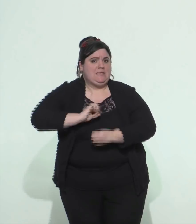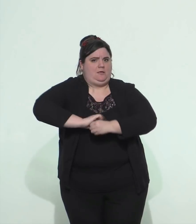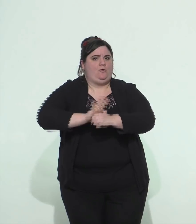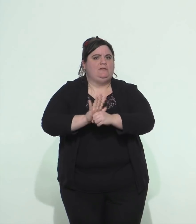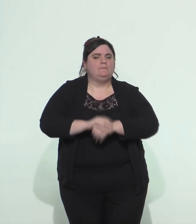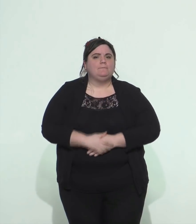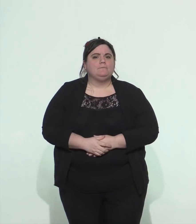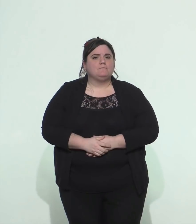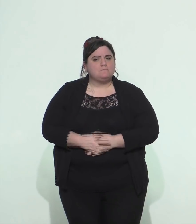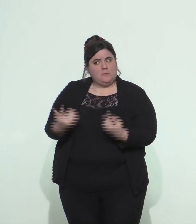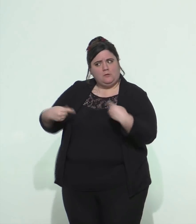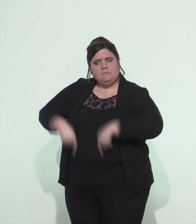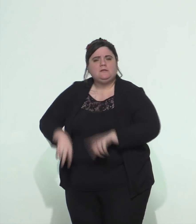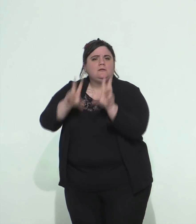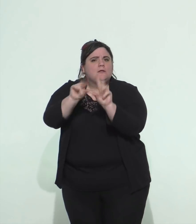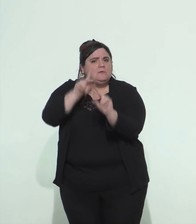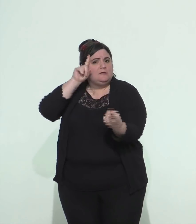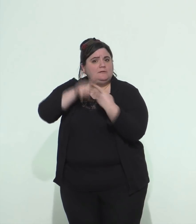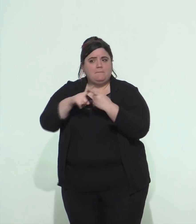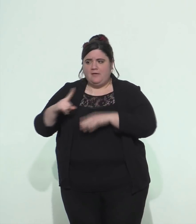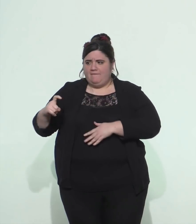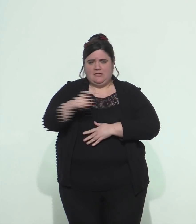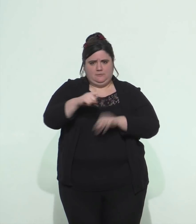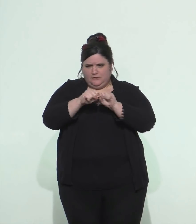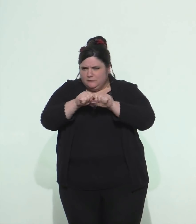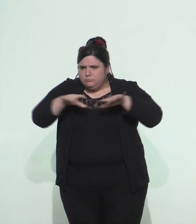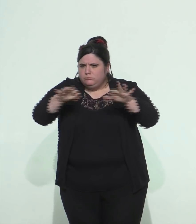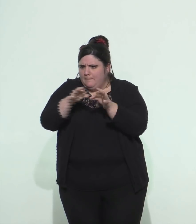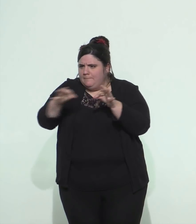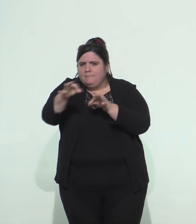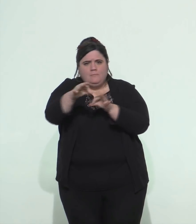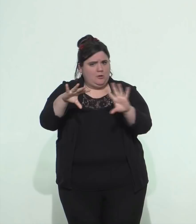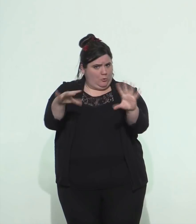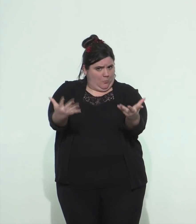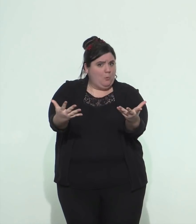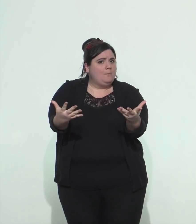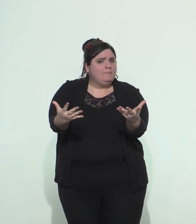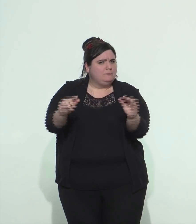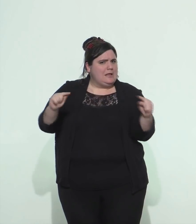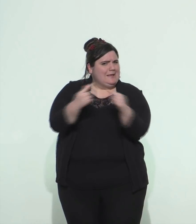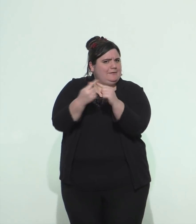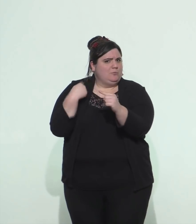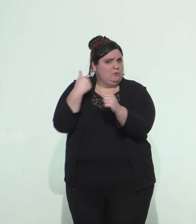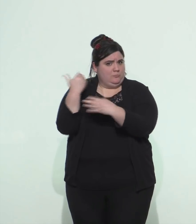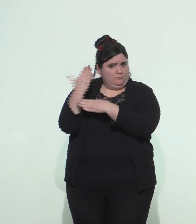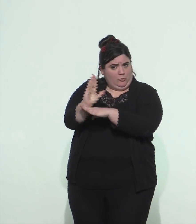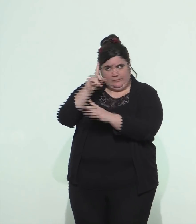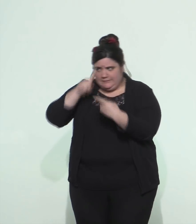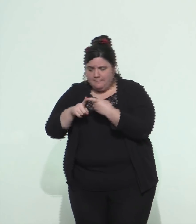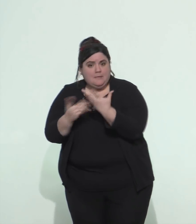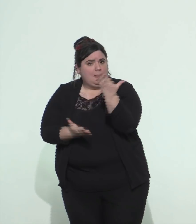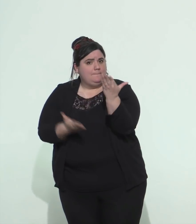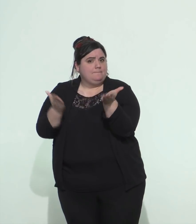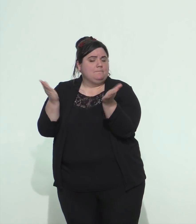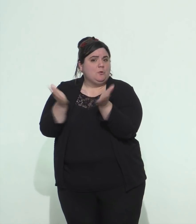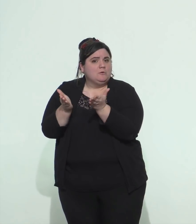ministre vous a parlé de l'indicateur de circulation virale, d'activité épidémique que représente le recours aux services d'urgence de la part des